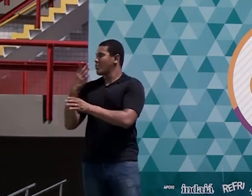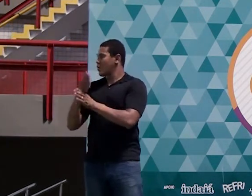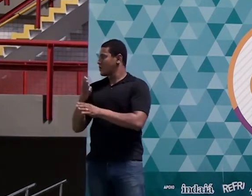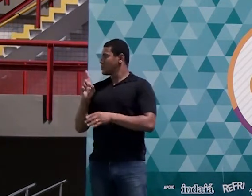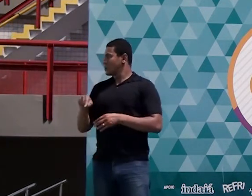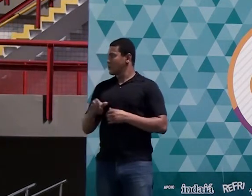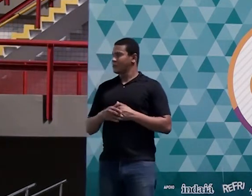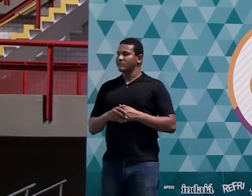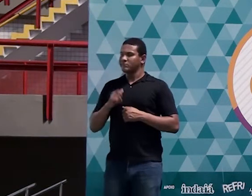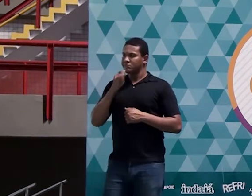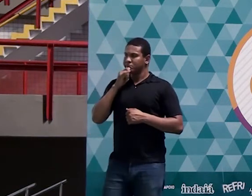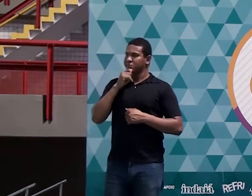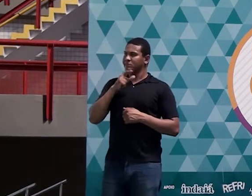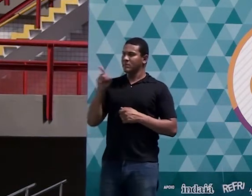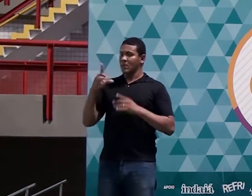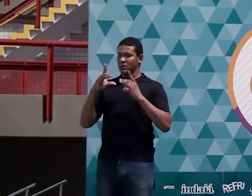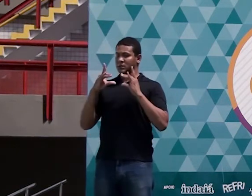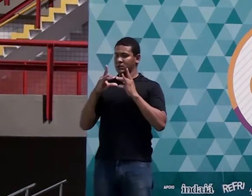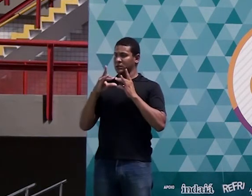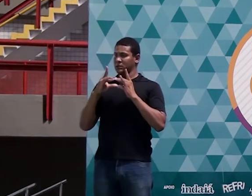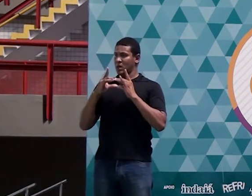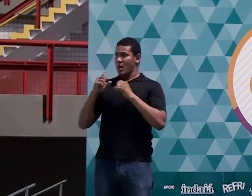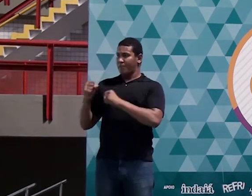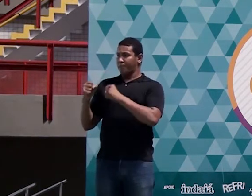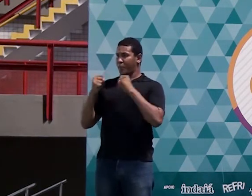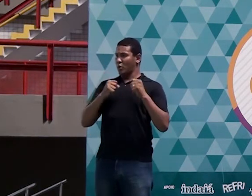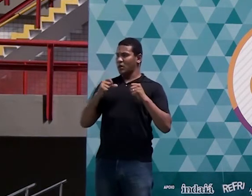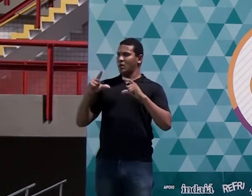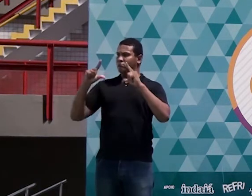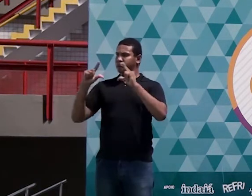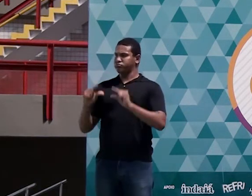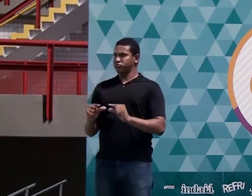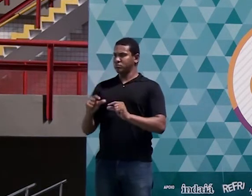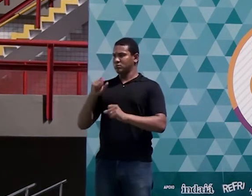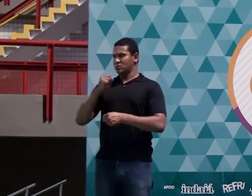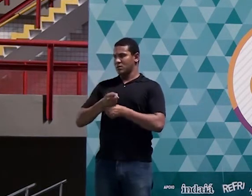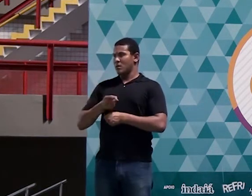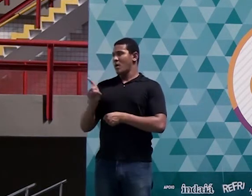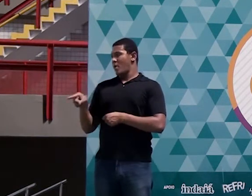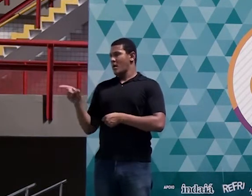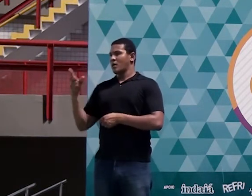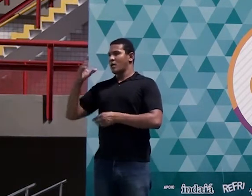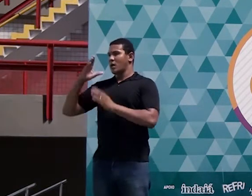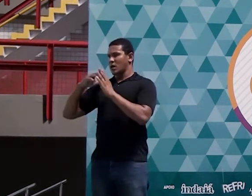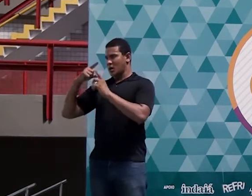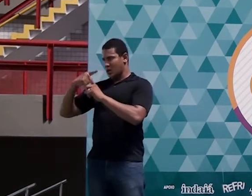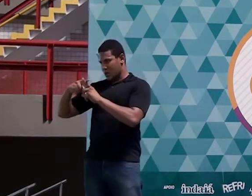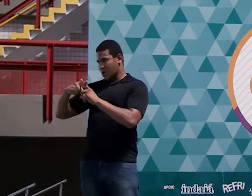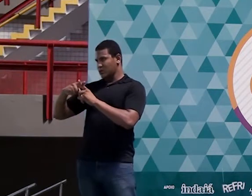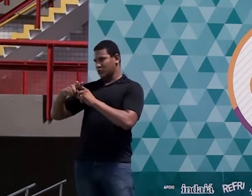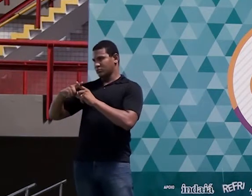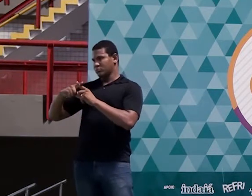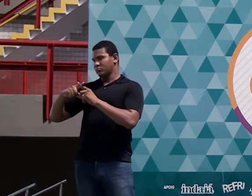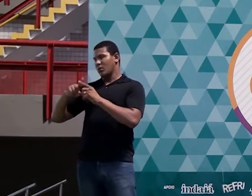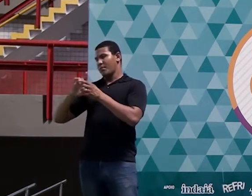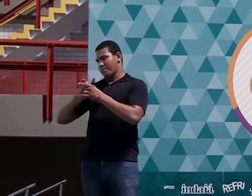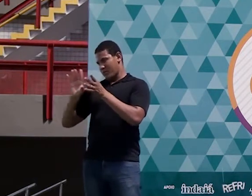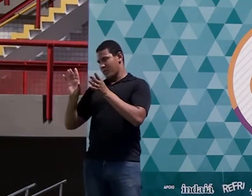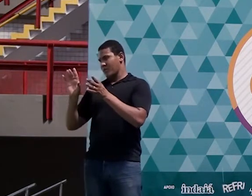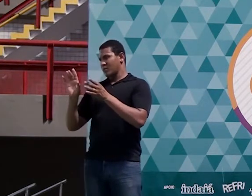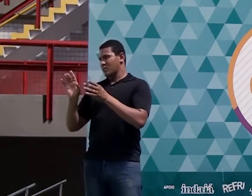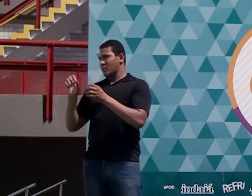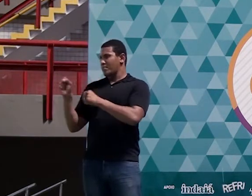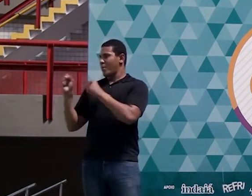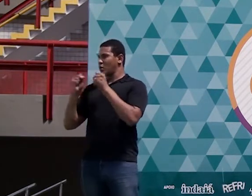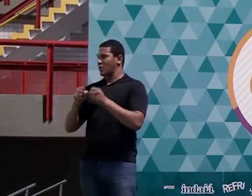seu feudal sobre a comunidade camponesa, que passou a ser protegida pela igreja. O item A é contraditório, porque o poder da